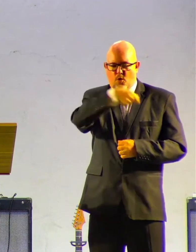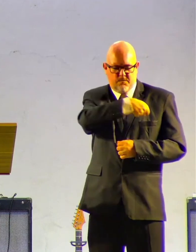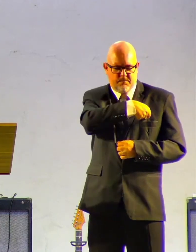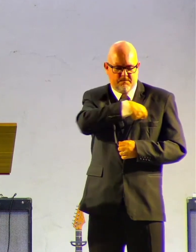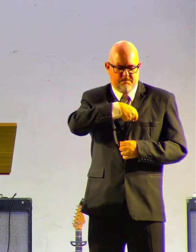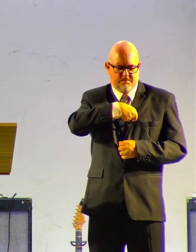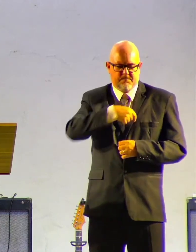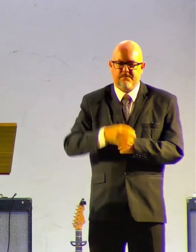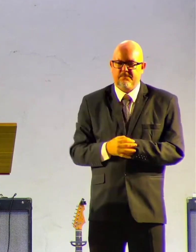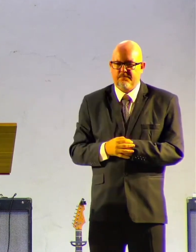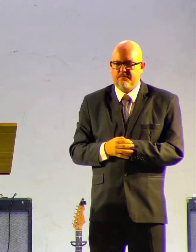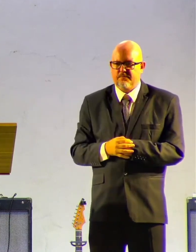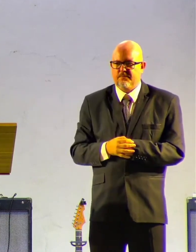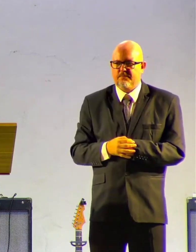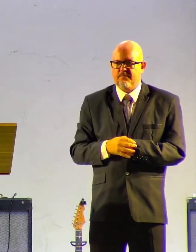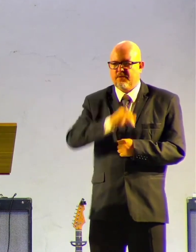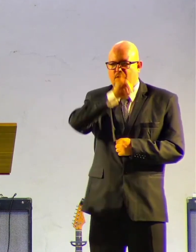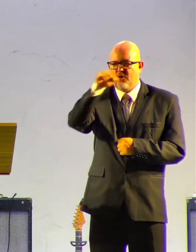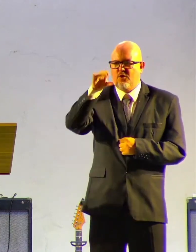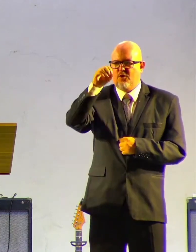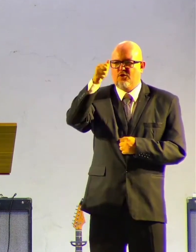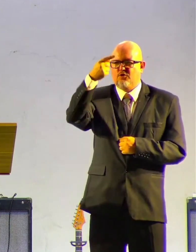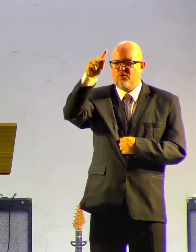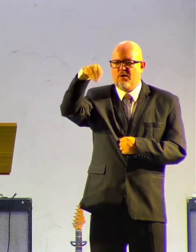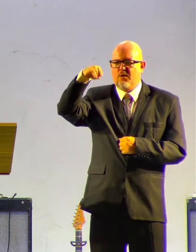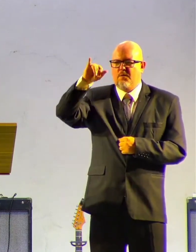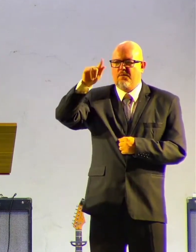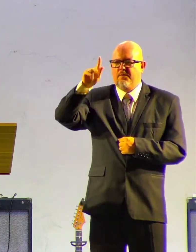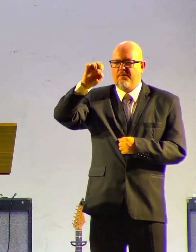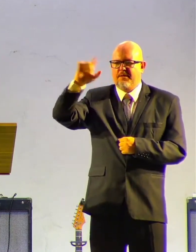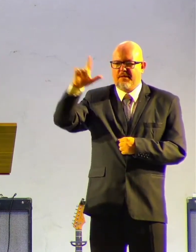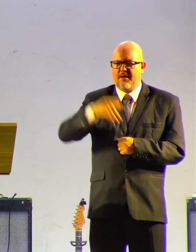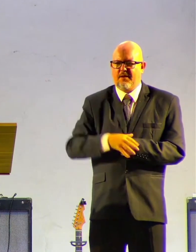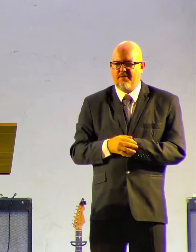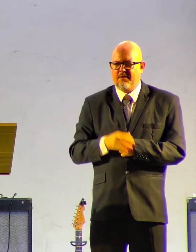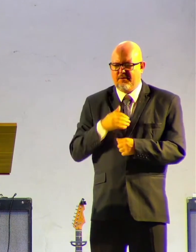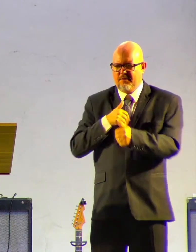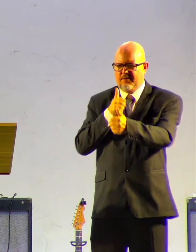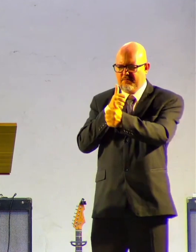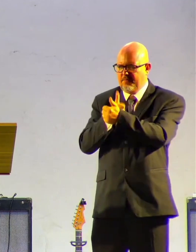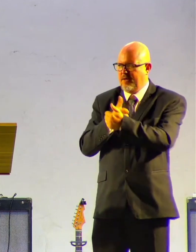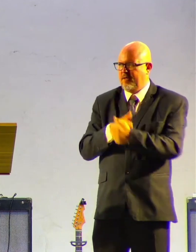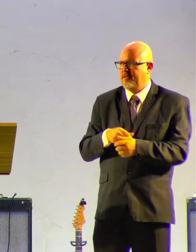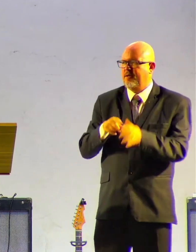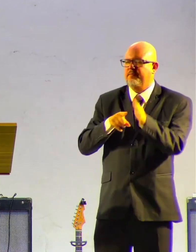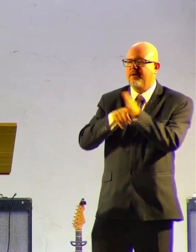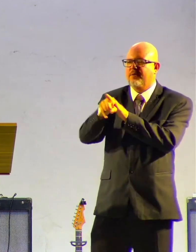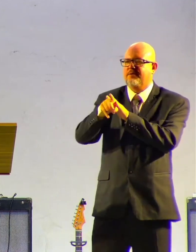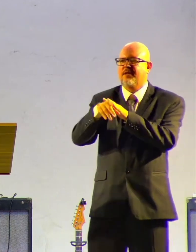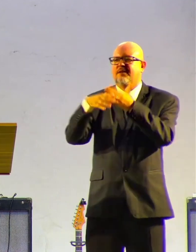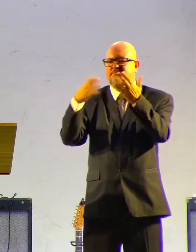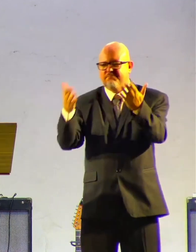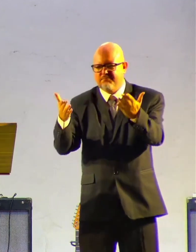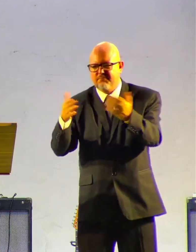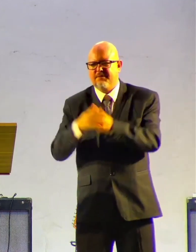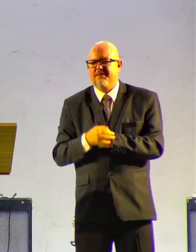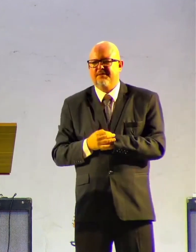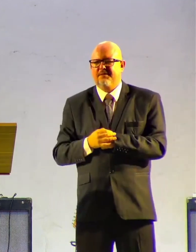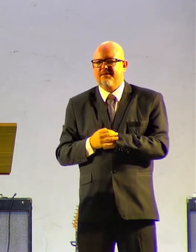bordado na lapela da sua farda, João Miguel Corpas. E eu me aproximei e fui logo perguntando: e aí, João